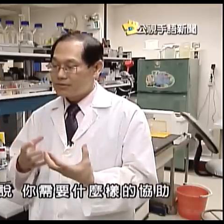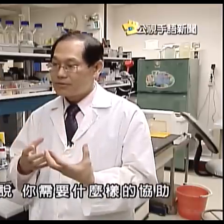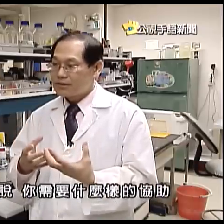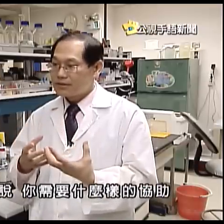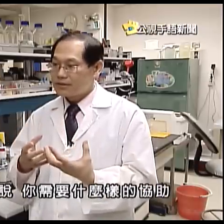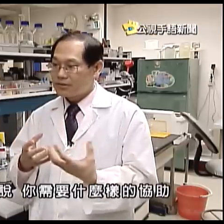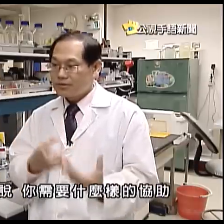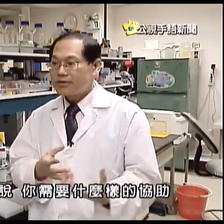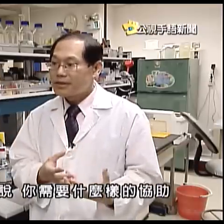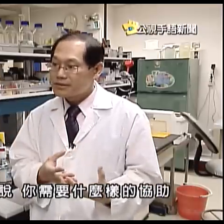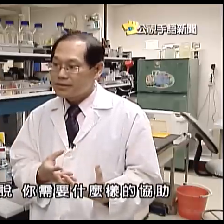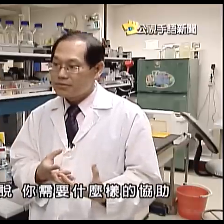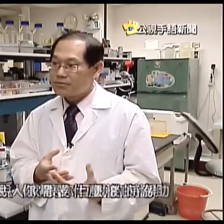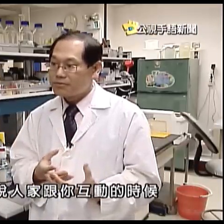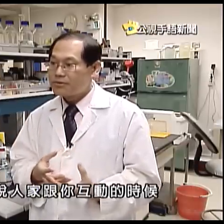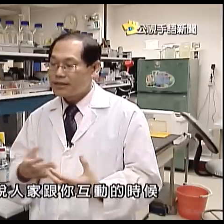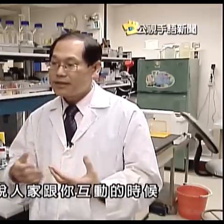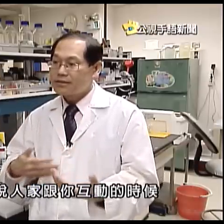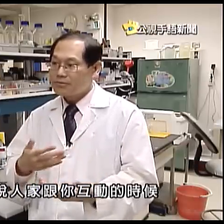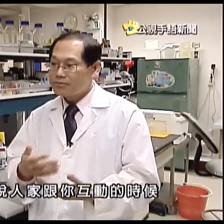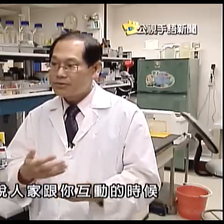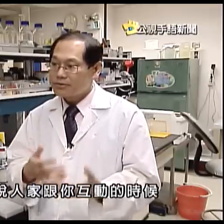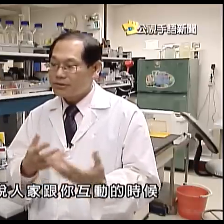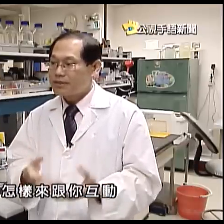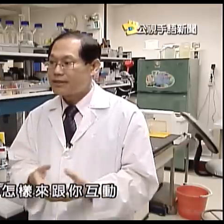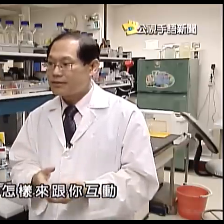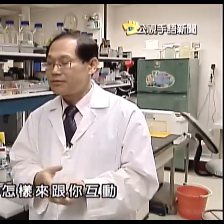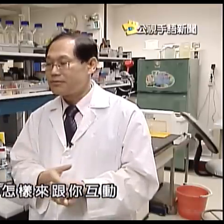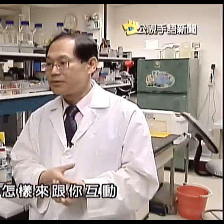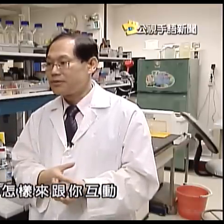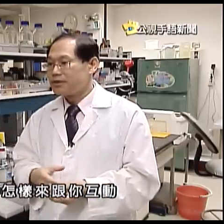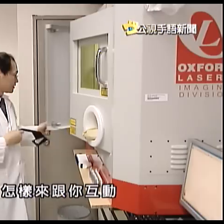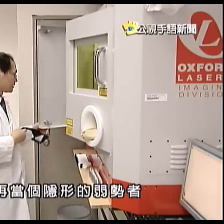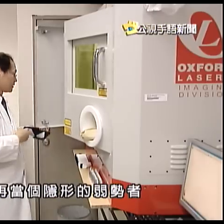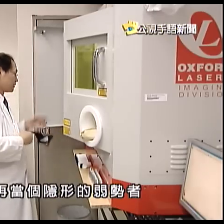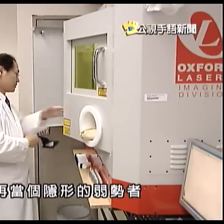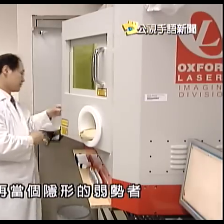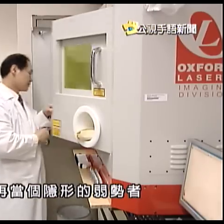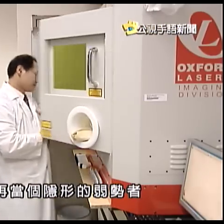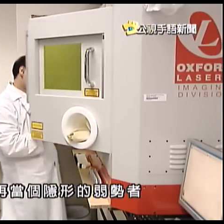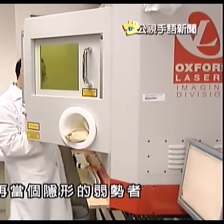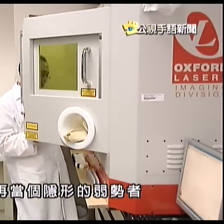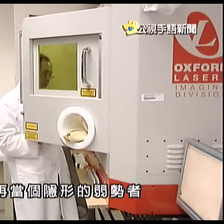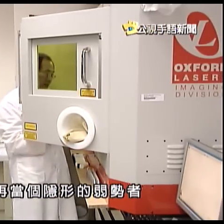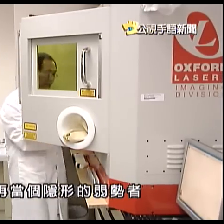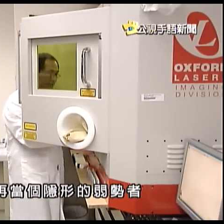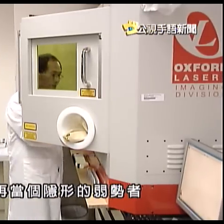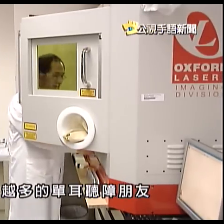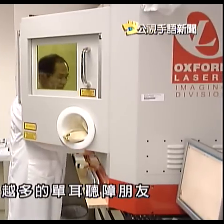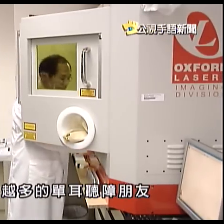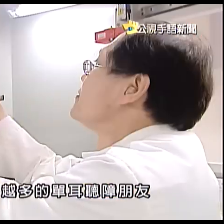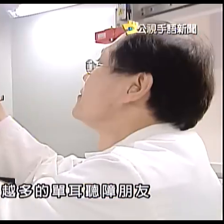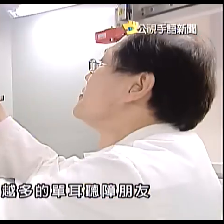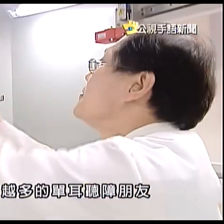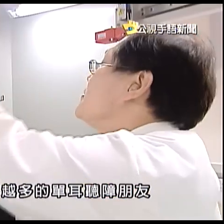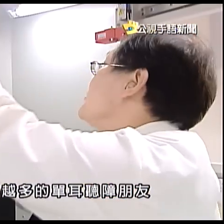说你需要怎么样的协助，比如说人家跟你在互动的时候怎么样来跟你互动， 不再当个隐形的弱势者。越来越多的单